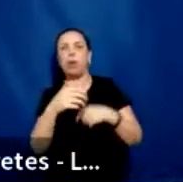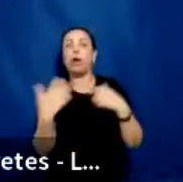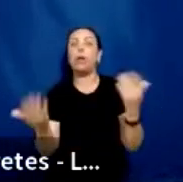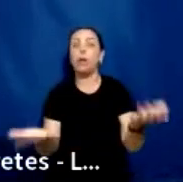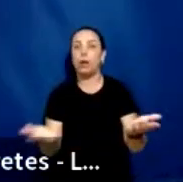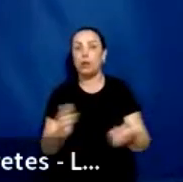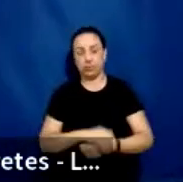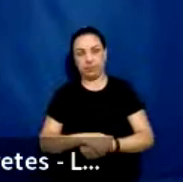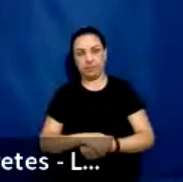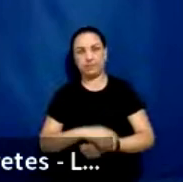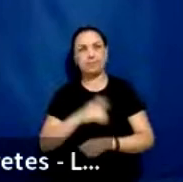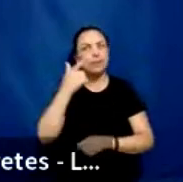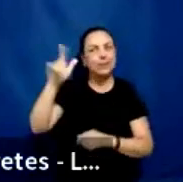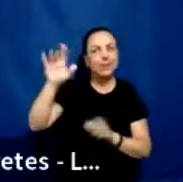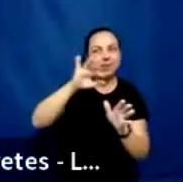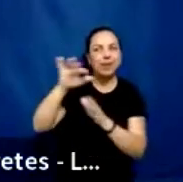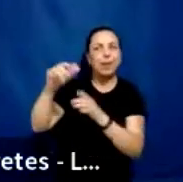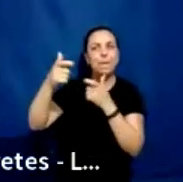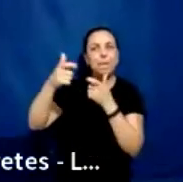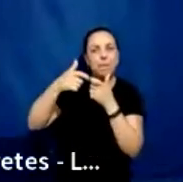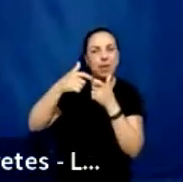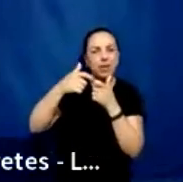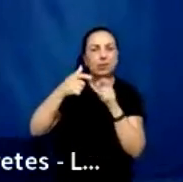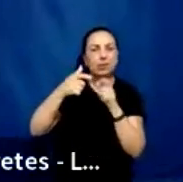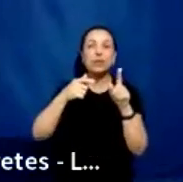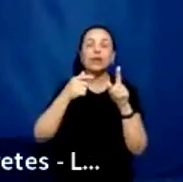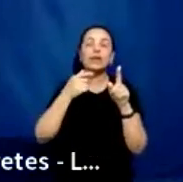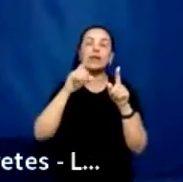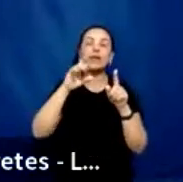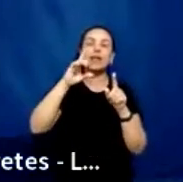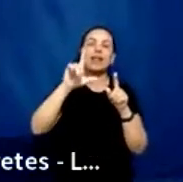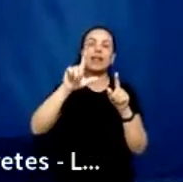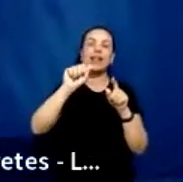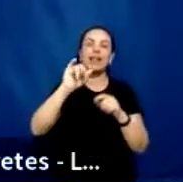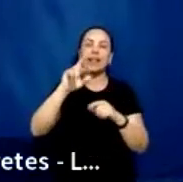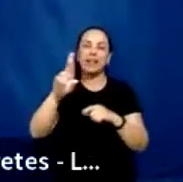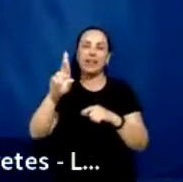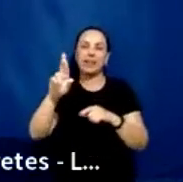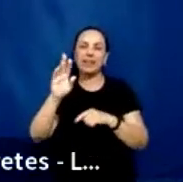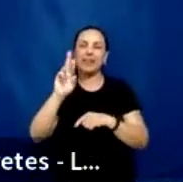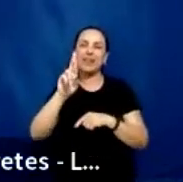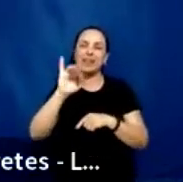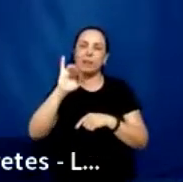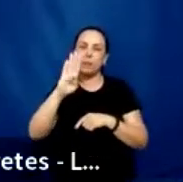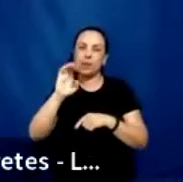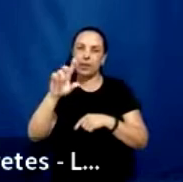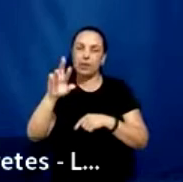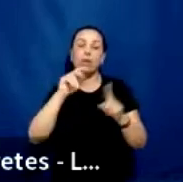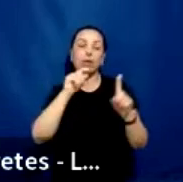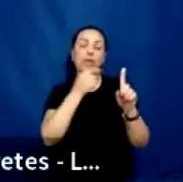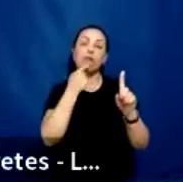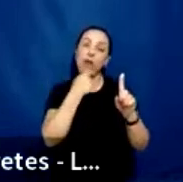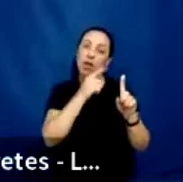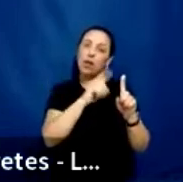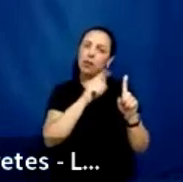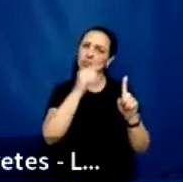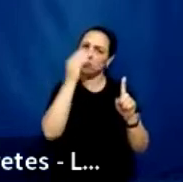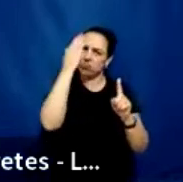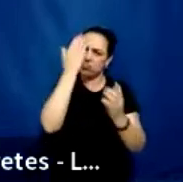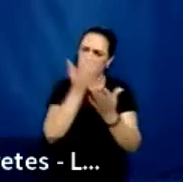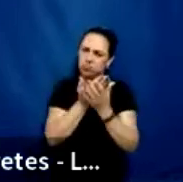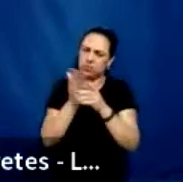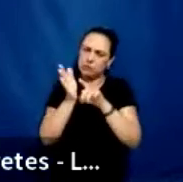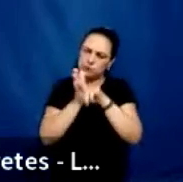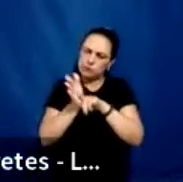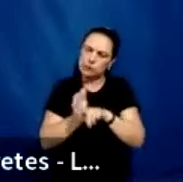água, ela determina saúde e também doença, e que uma água ionizada alcaliniza,